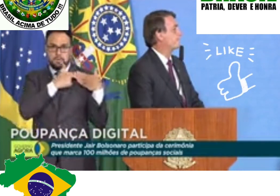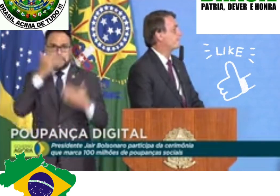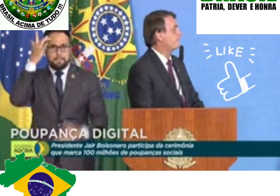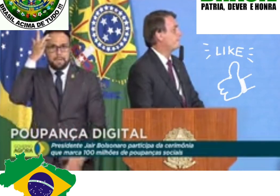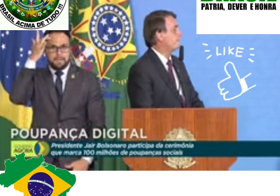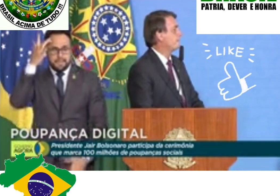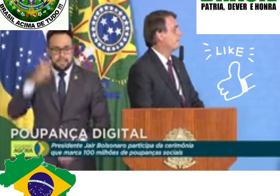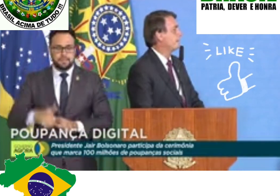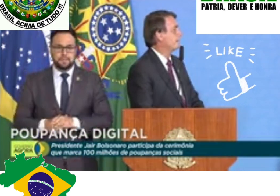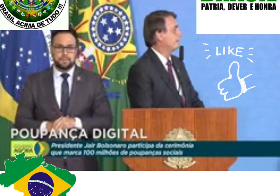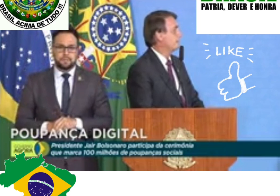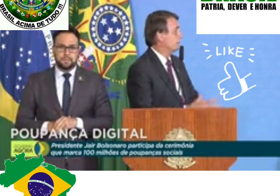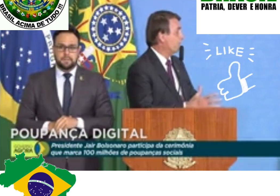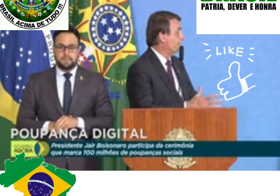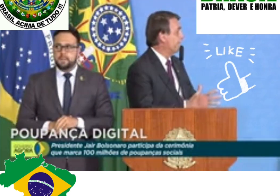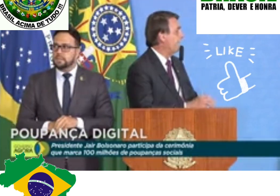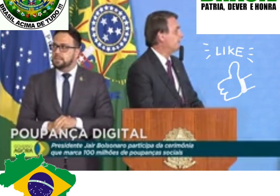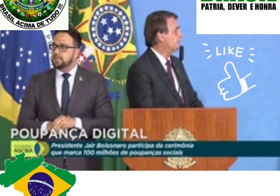bem